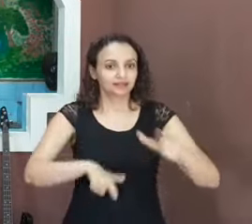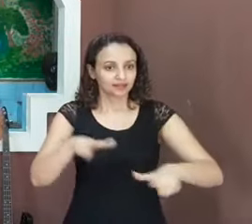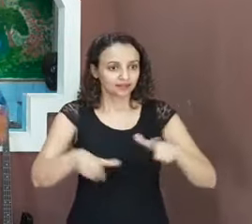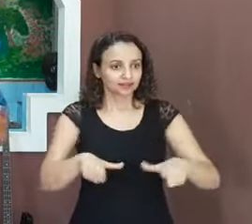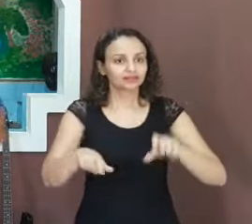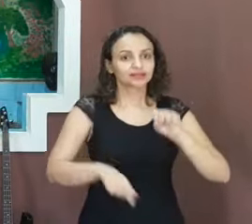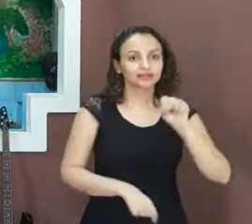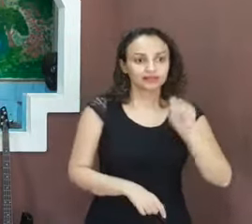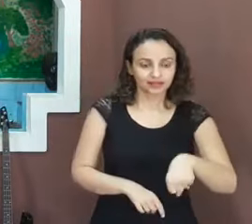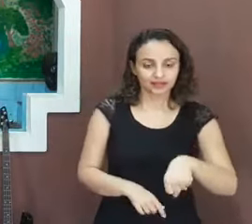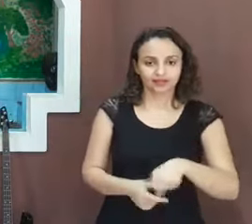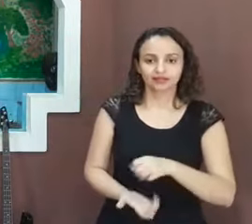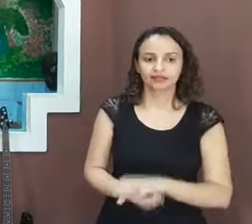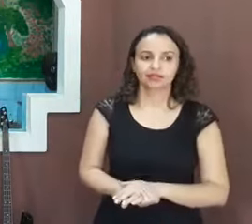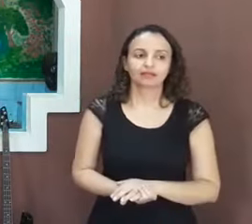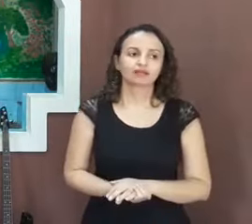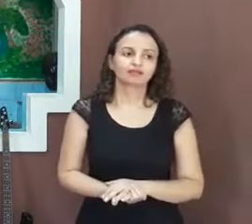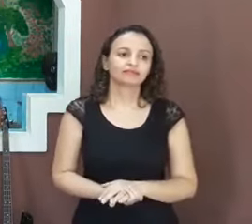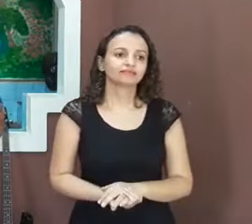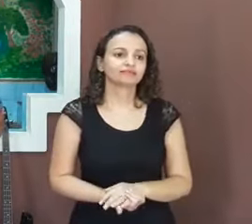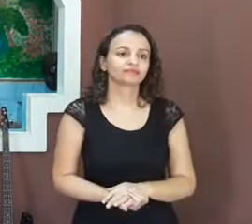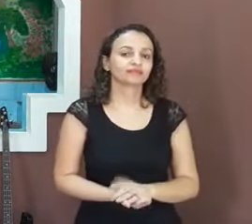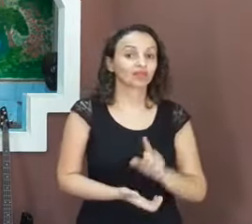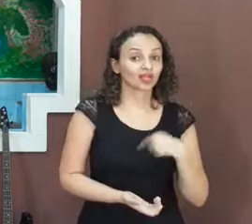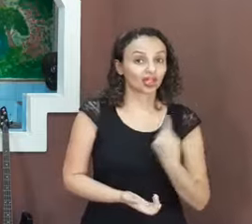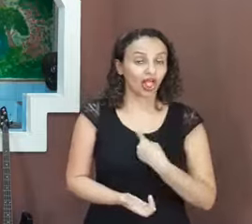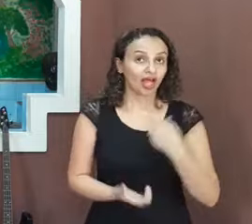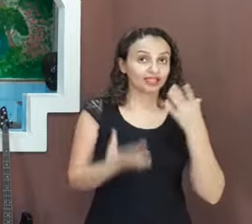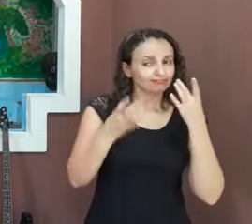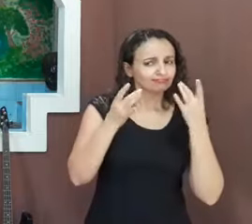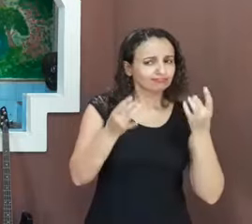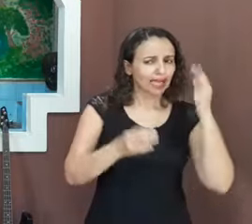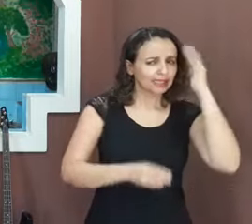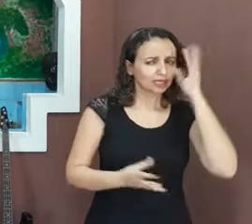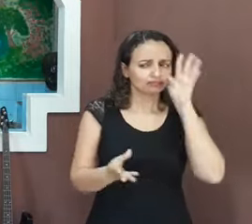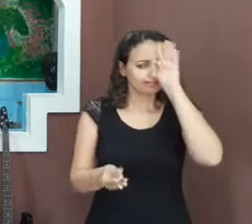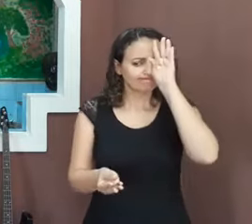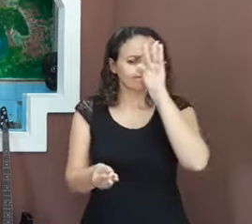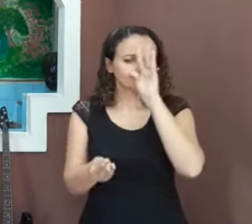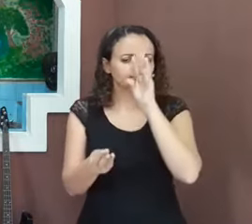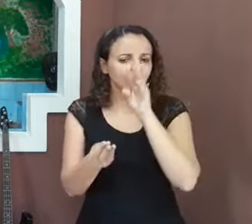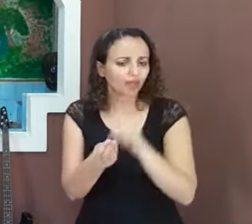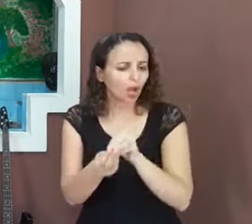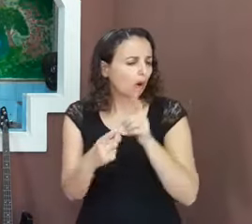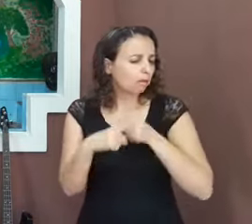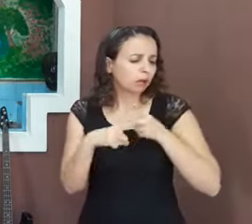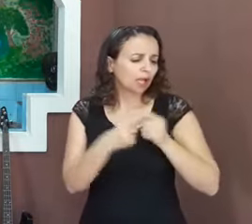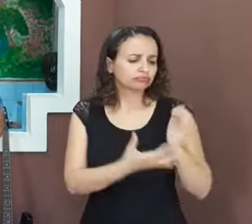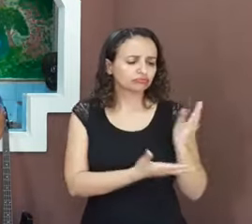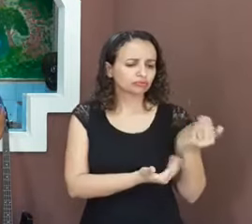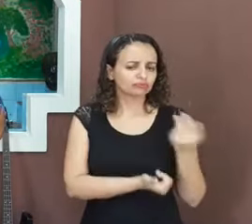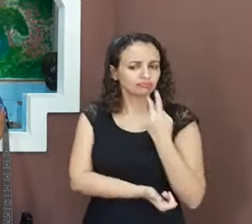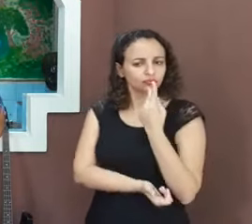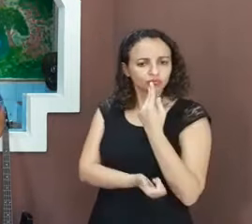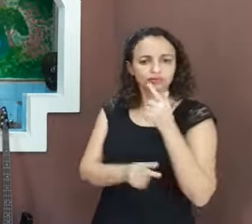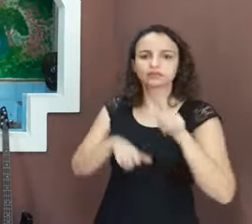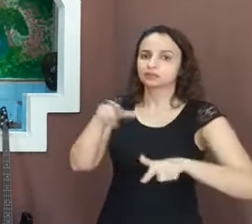para outra pregação. E nós chegamos à seguinte conclusão: por que essas 2 jovens, 2 adolescentes, estavam ali